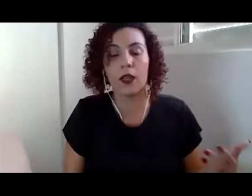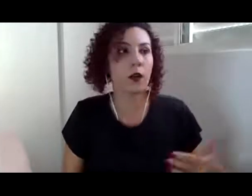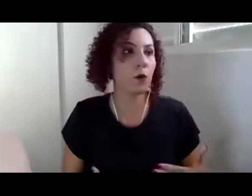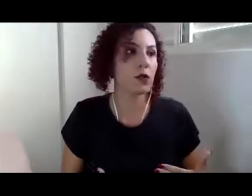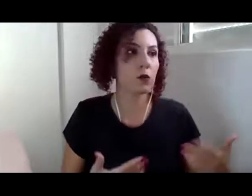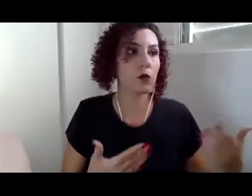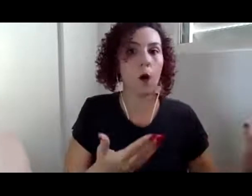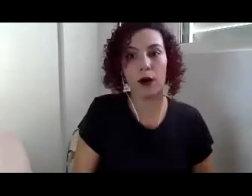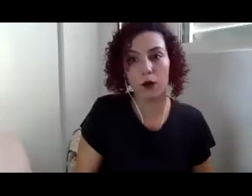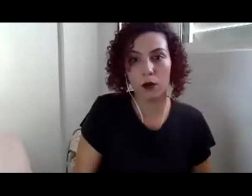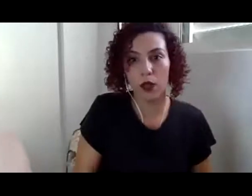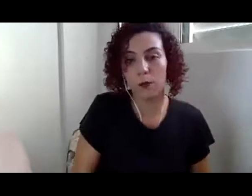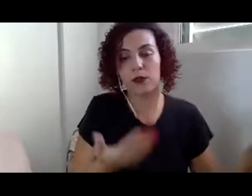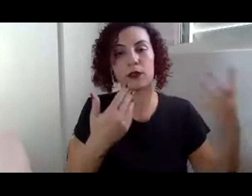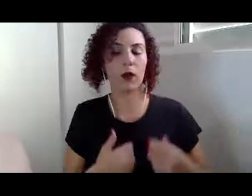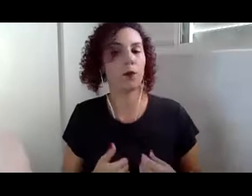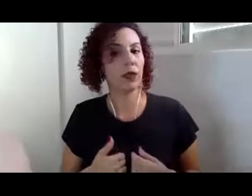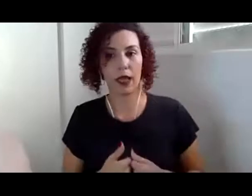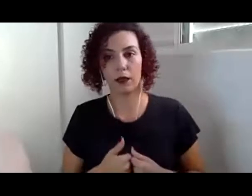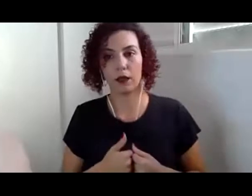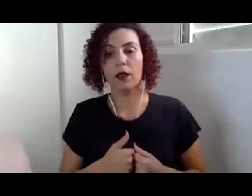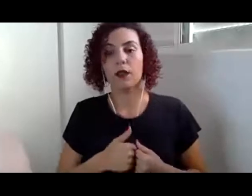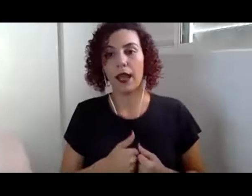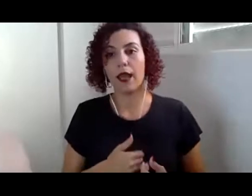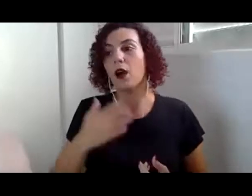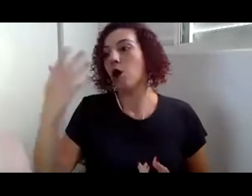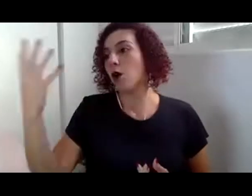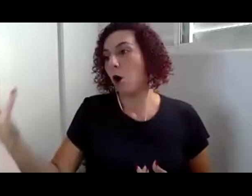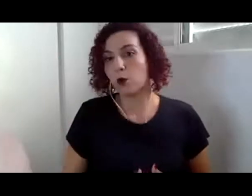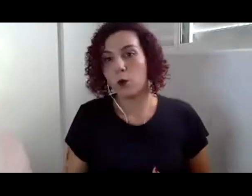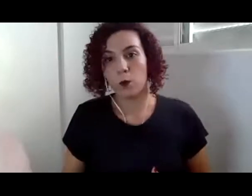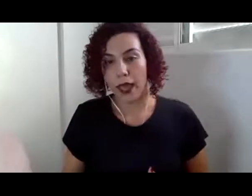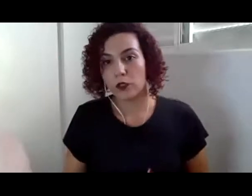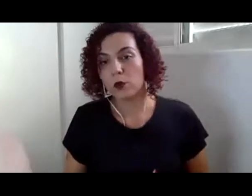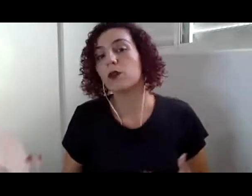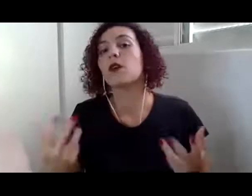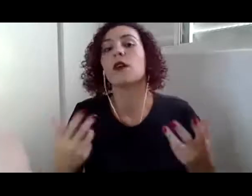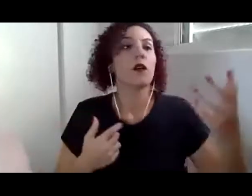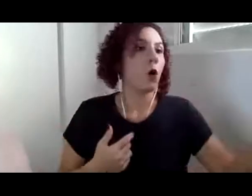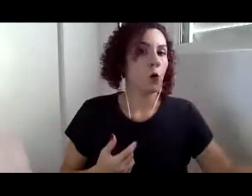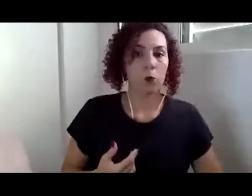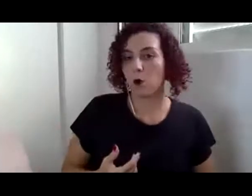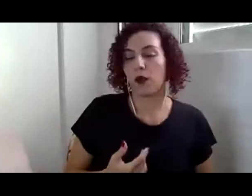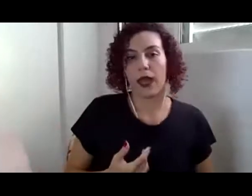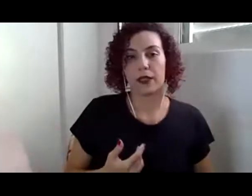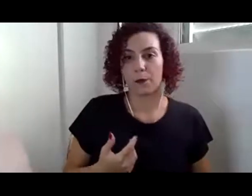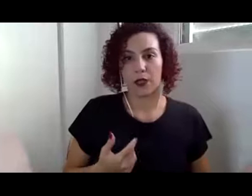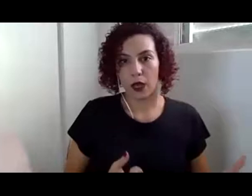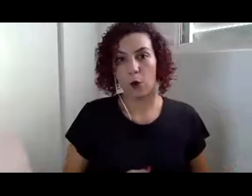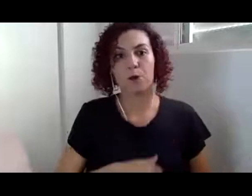sobreviver. Então, eu preciso ir ao banco, eu preciso que alguém me entenda, né? Ou num médico, ou em